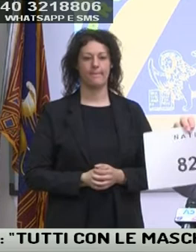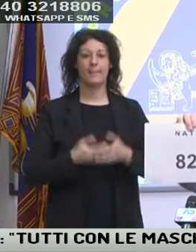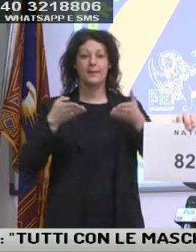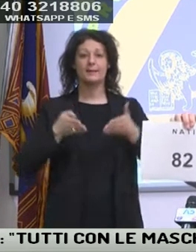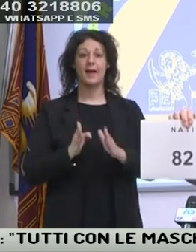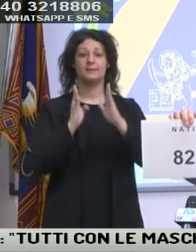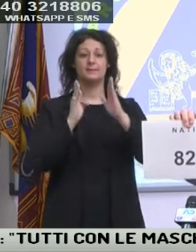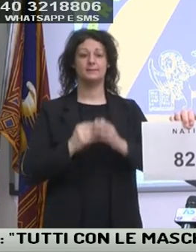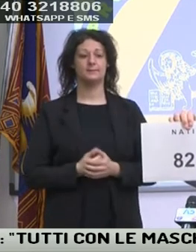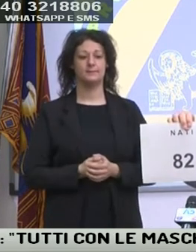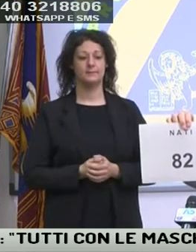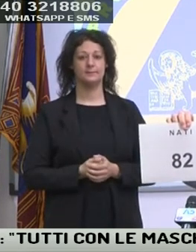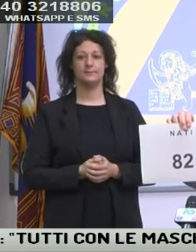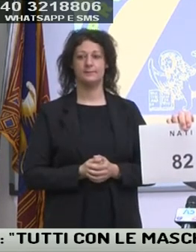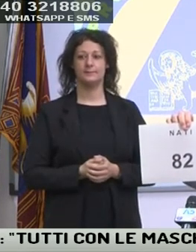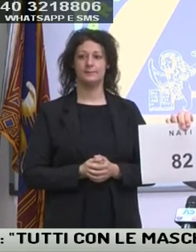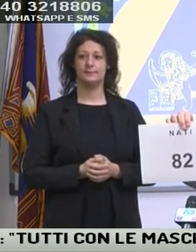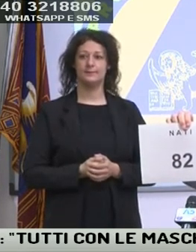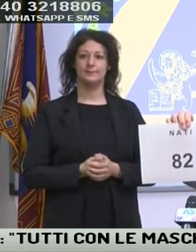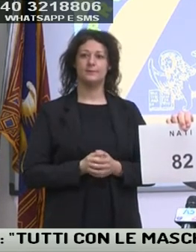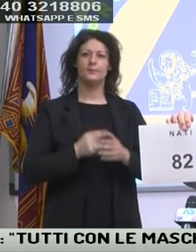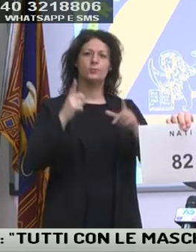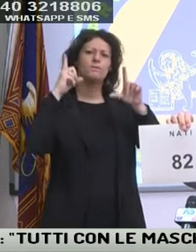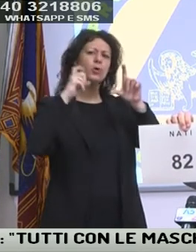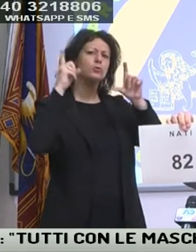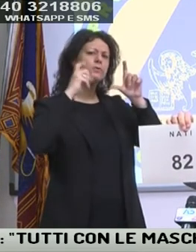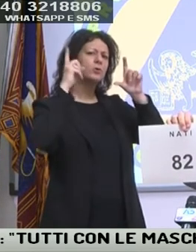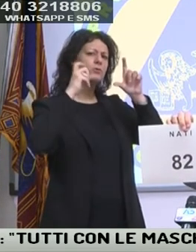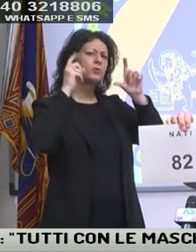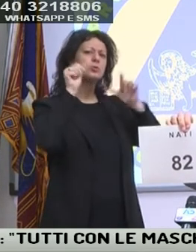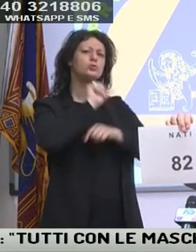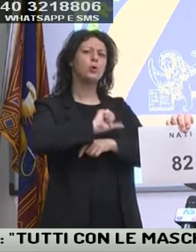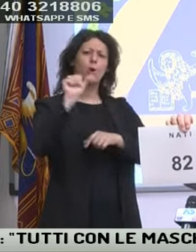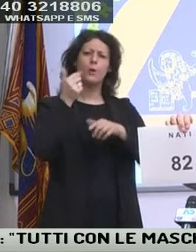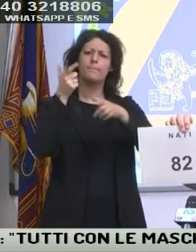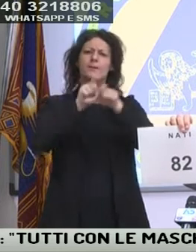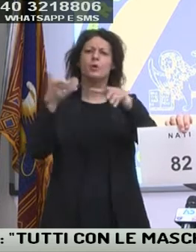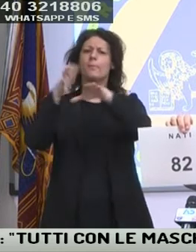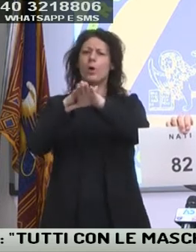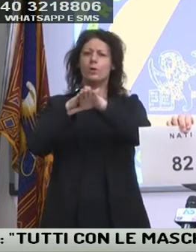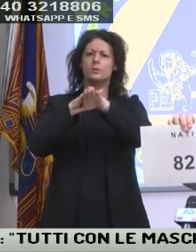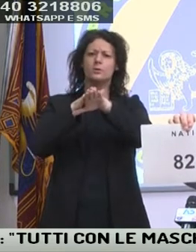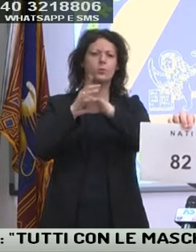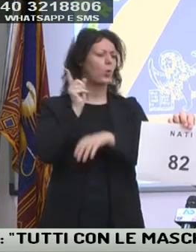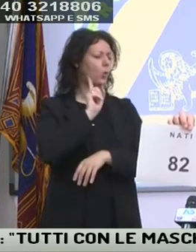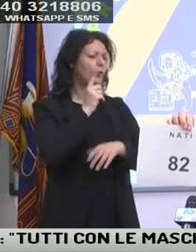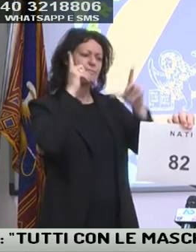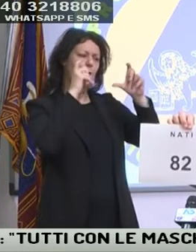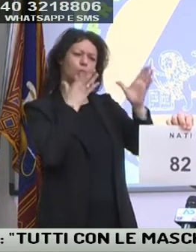I nati sono. Ma ti fotografi solo i morti, perché? Io